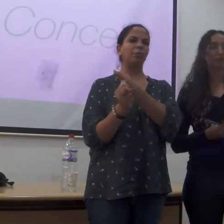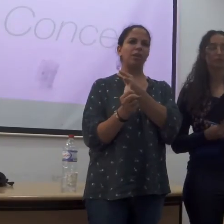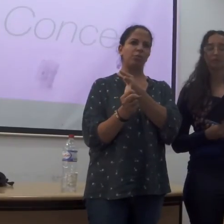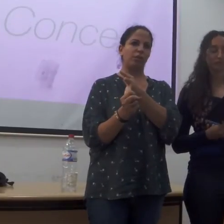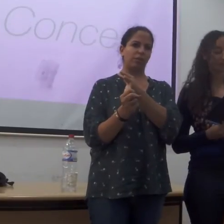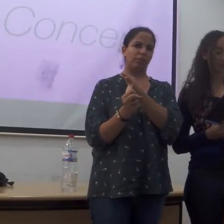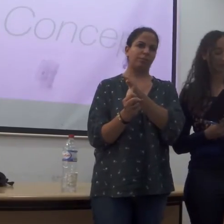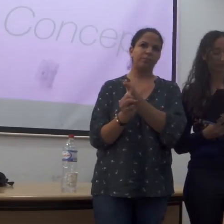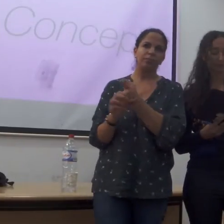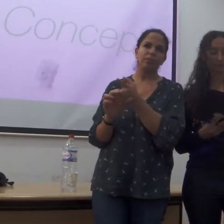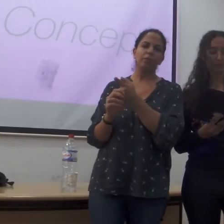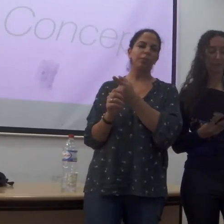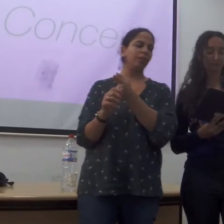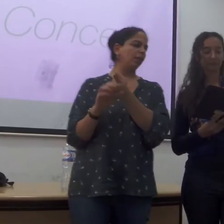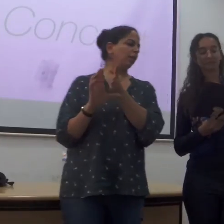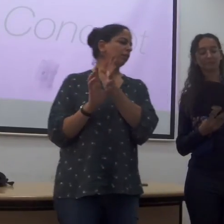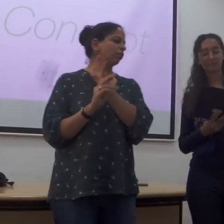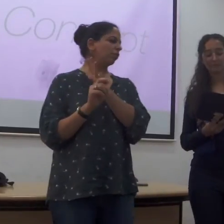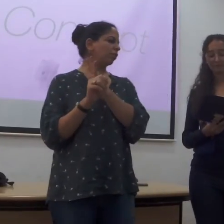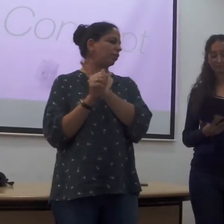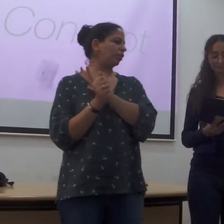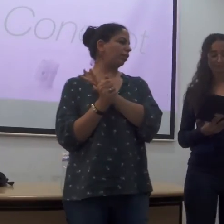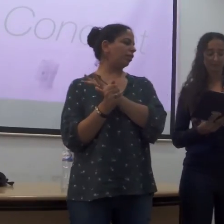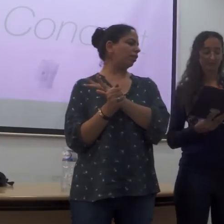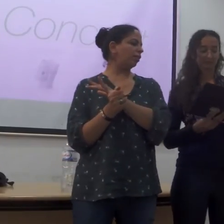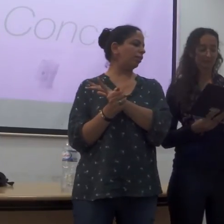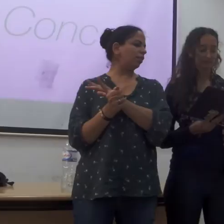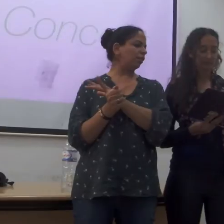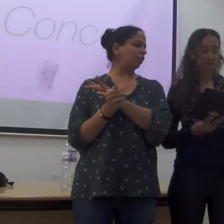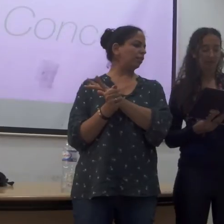سكرة وعميرة ضوي بي دونك